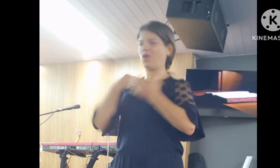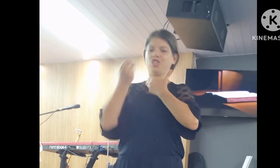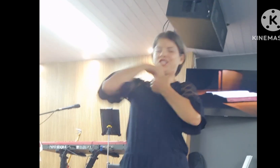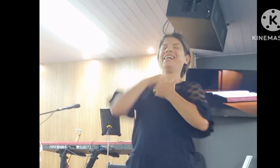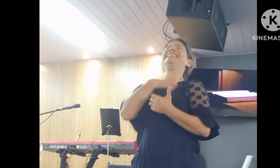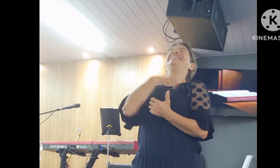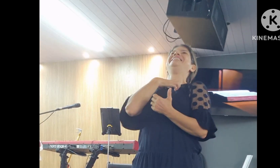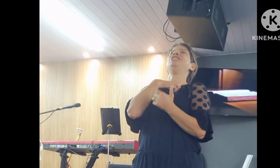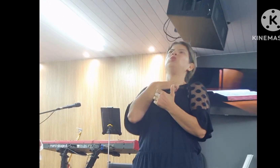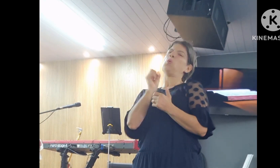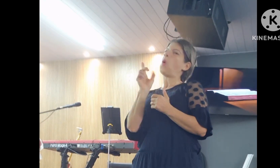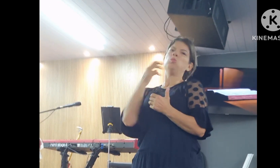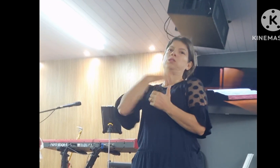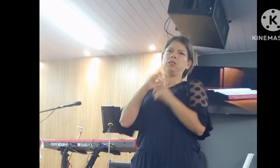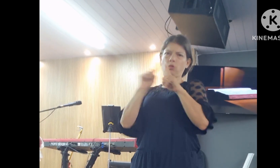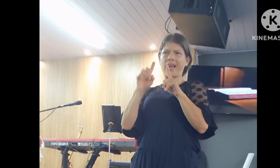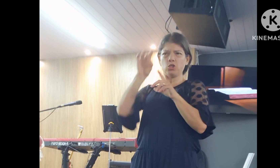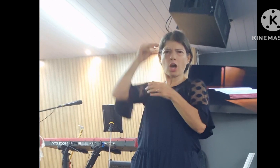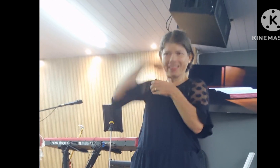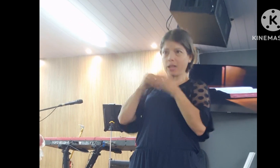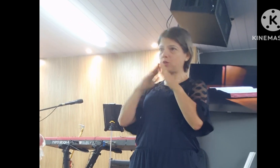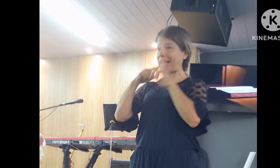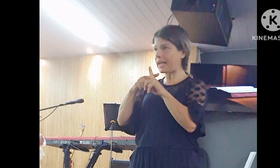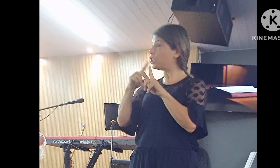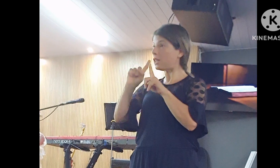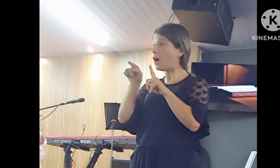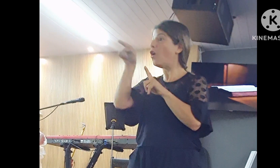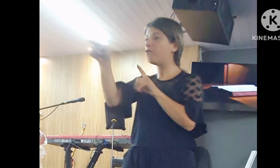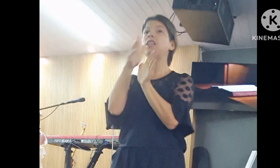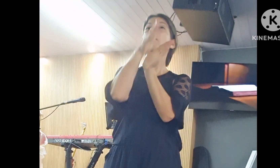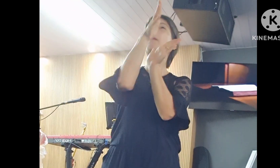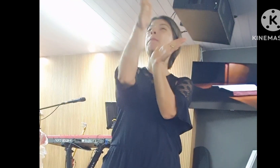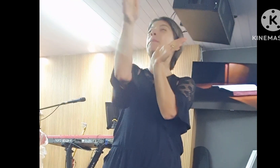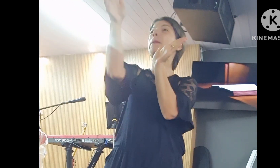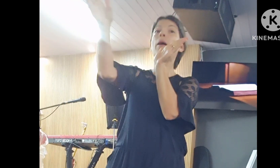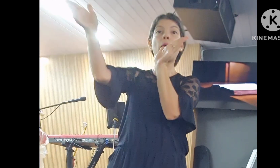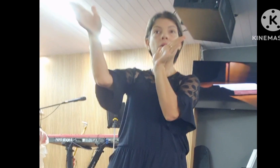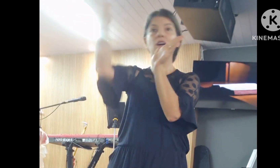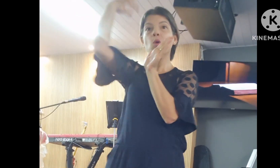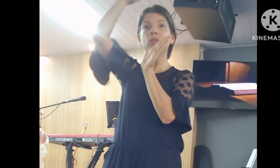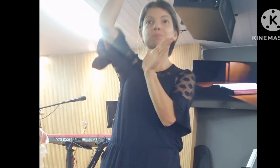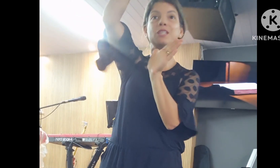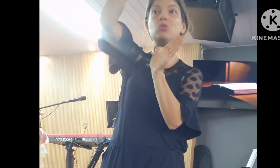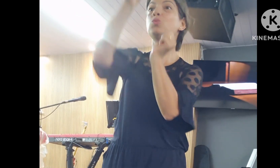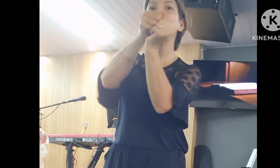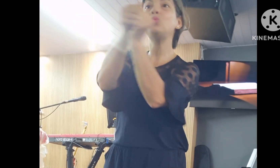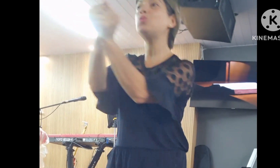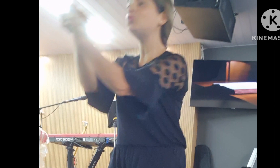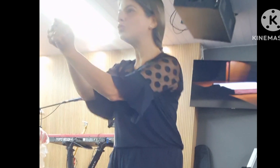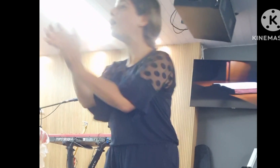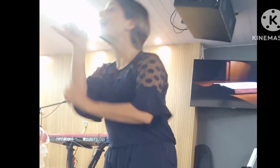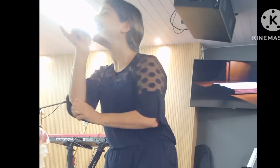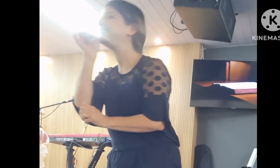você. Se você vai trabalhar, a presença vai lá. Se você vai passear, a presença vai lá. Se você está em casa, a presença está lá. Se você está